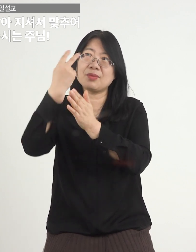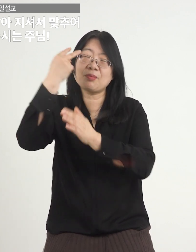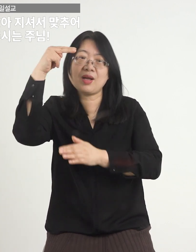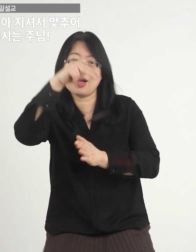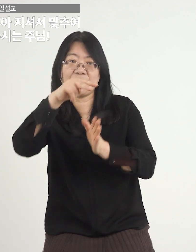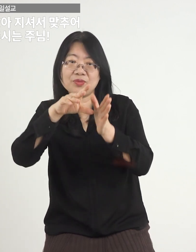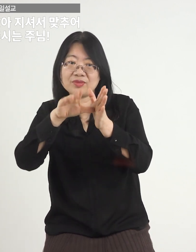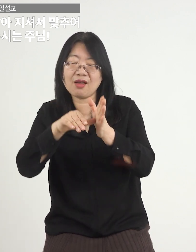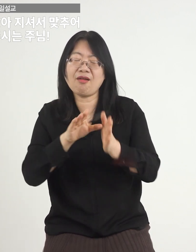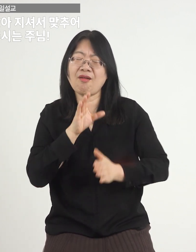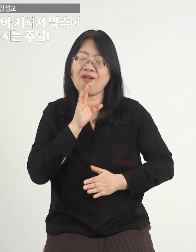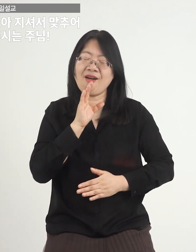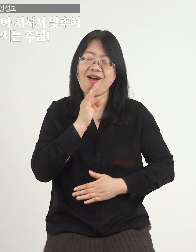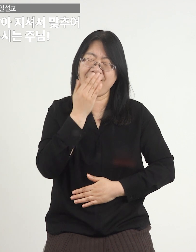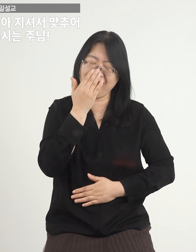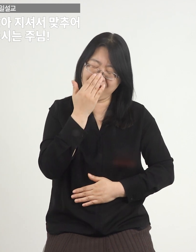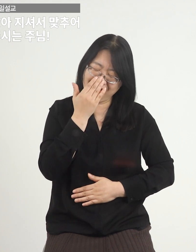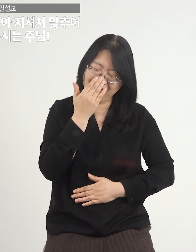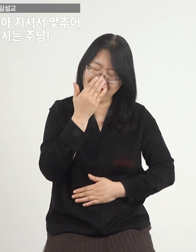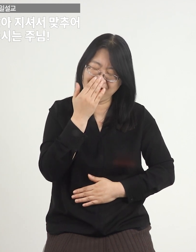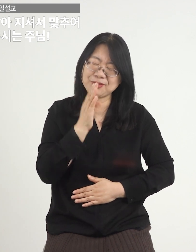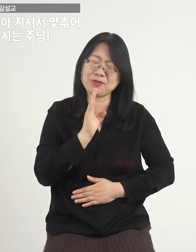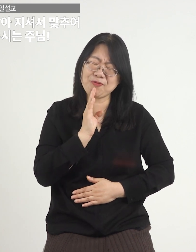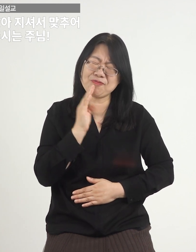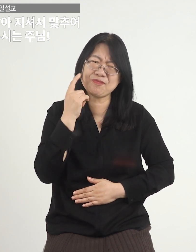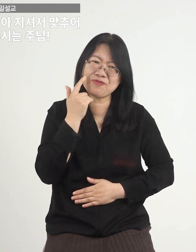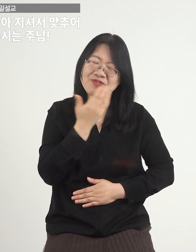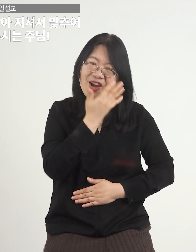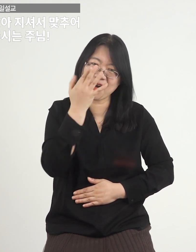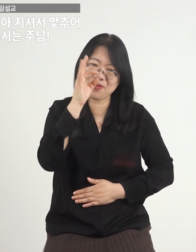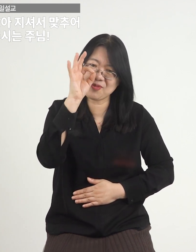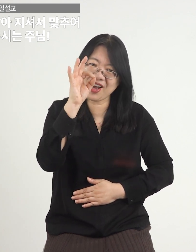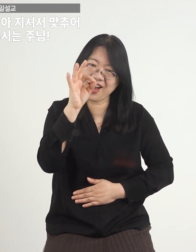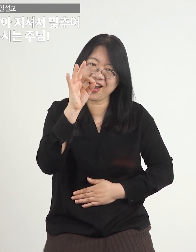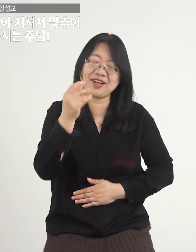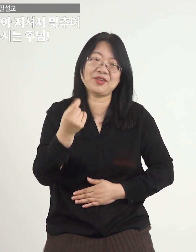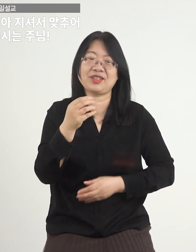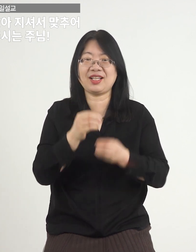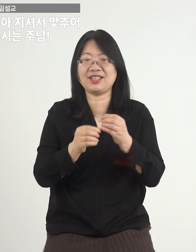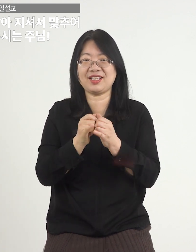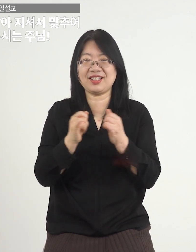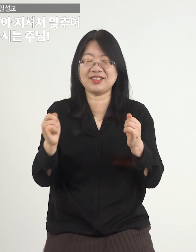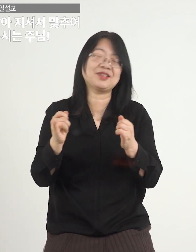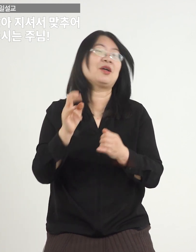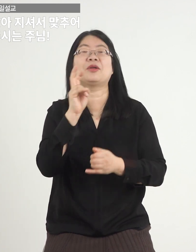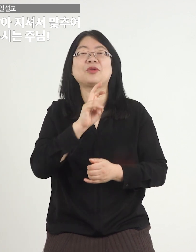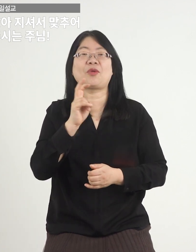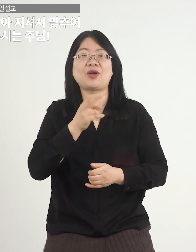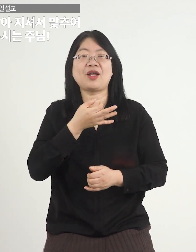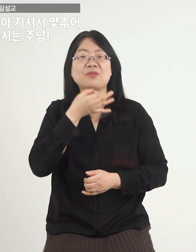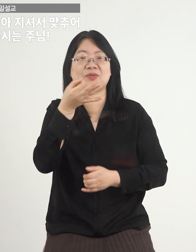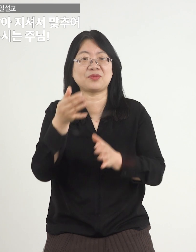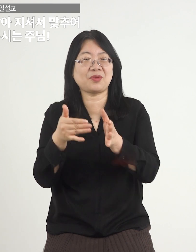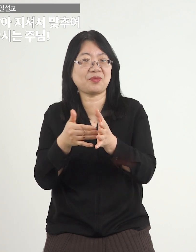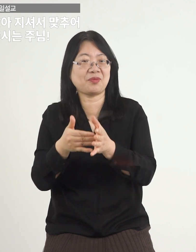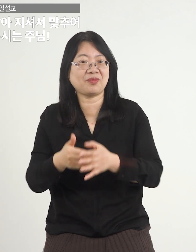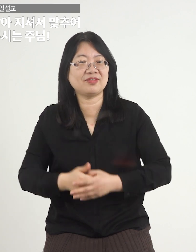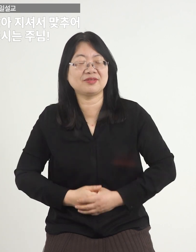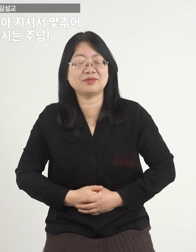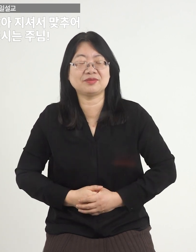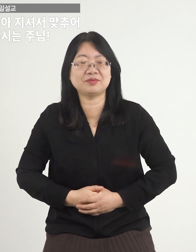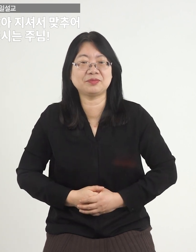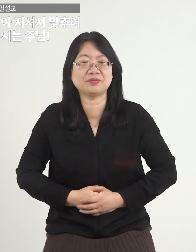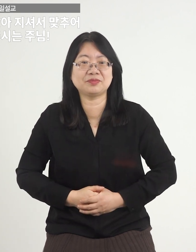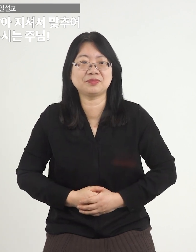시선에서도 얼마나 선하고 얼마나 아름다웠는지 이렇게 시인은 노래했어요. 자,